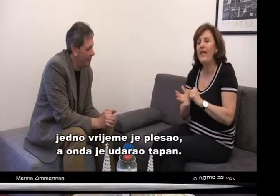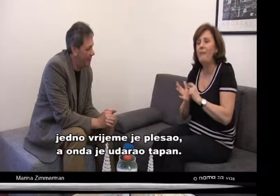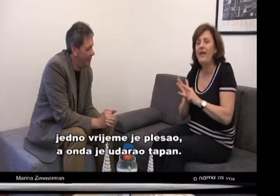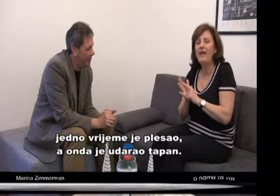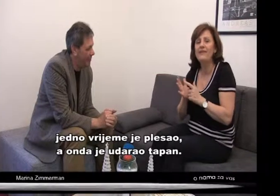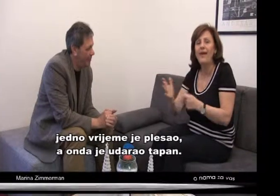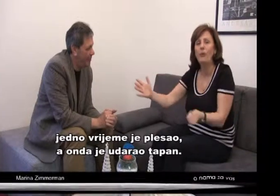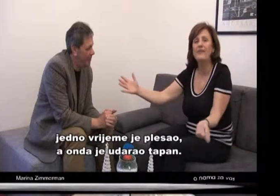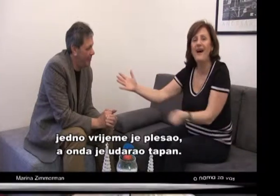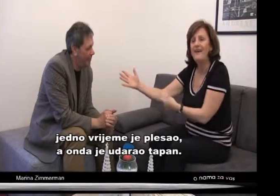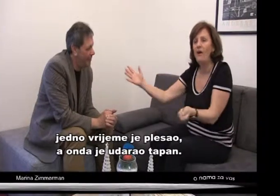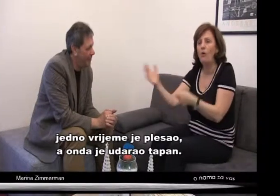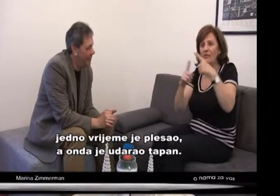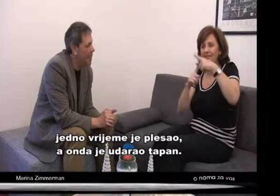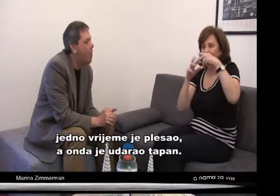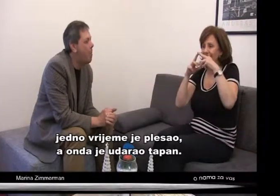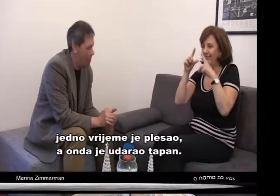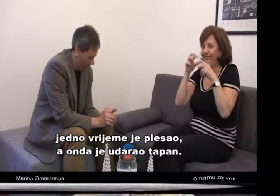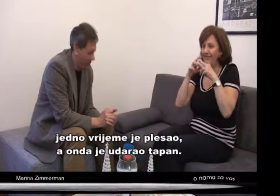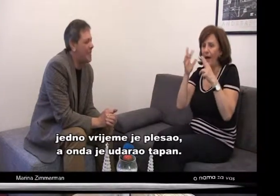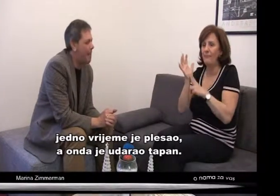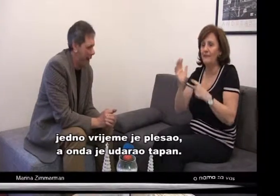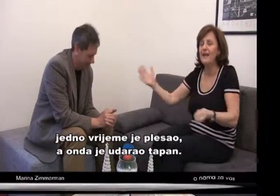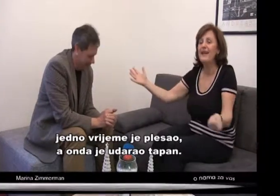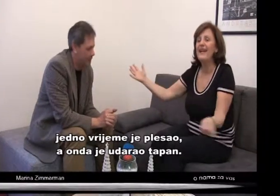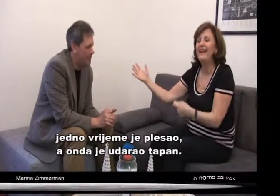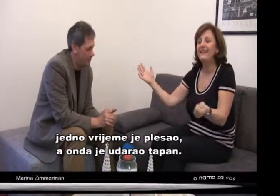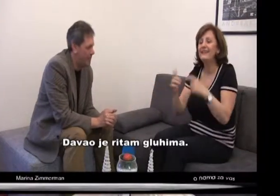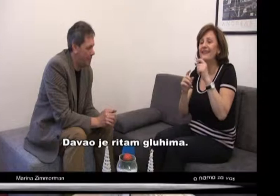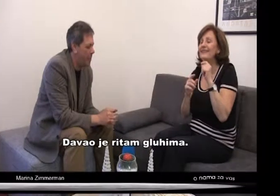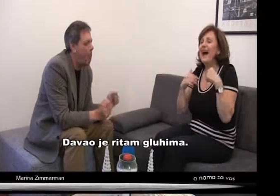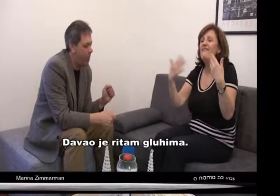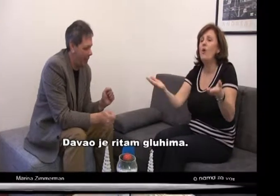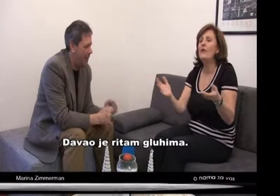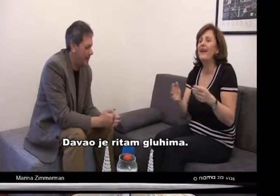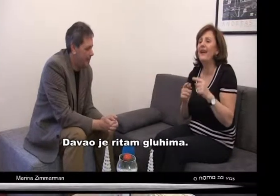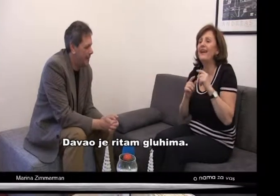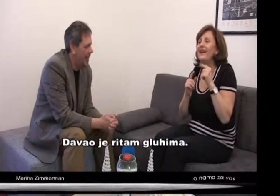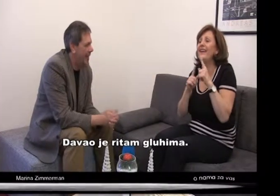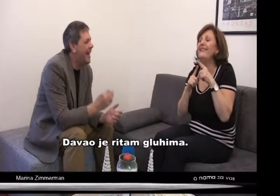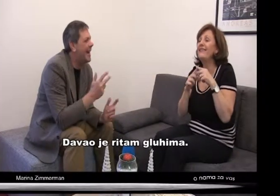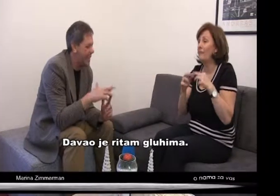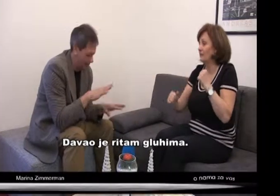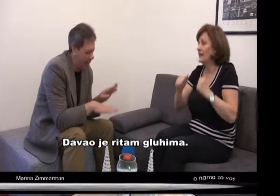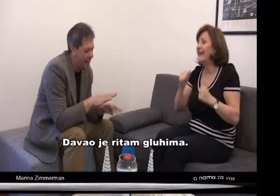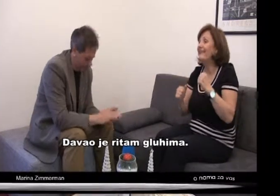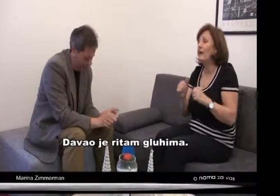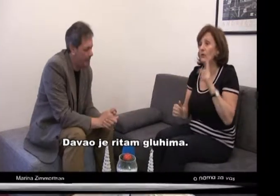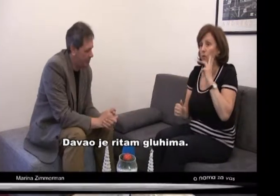vrijeme je udarao tapan. Davao je ritam